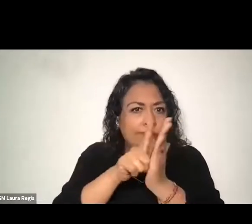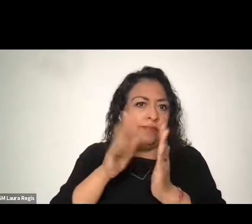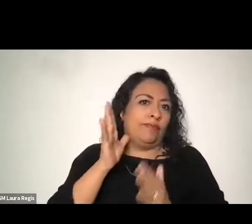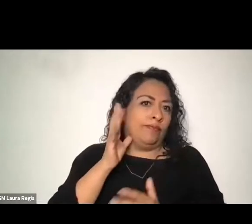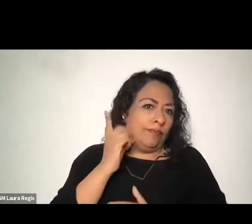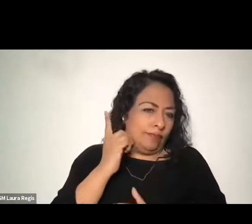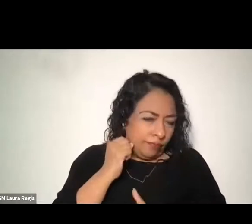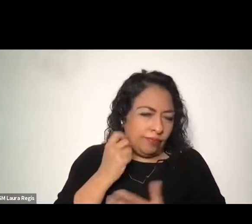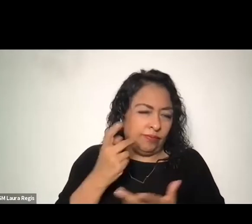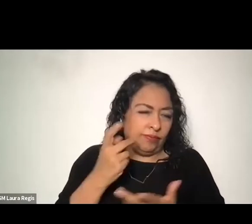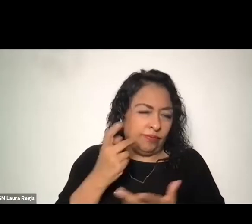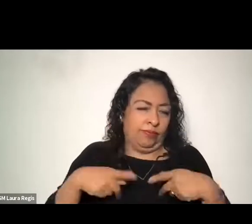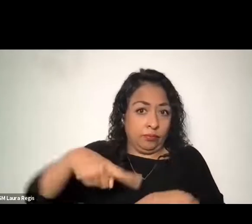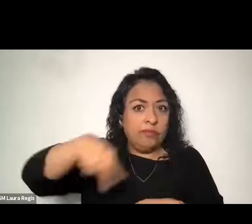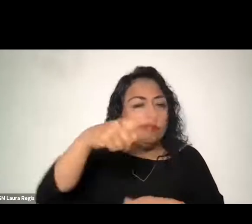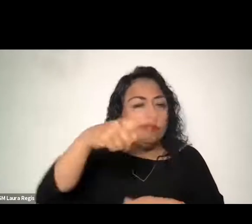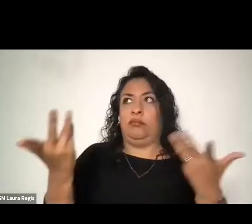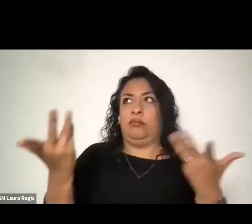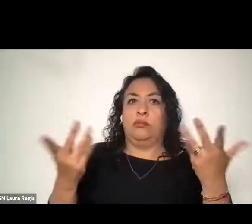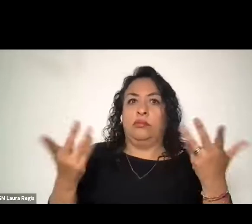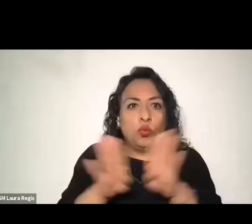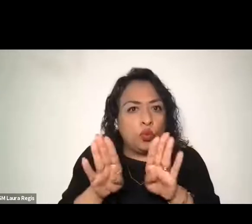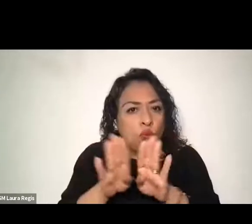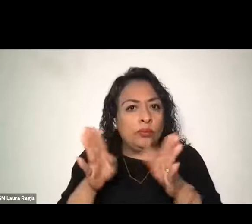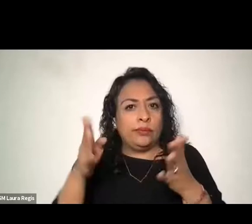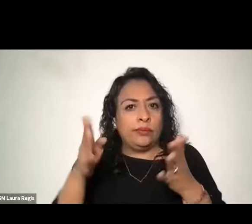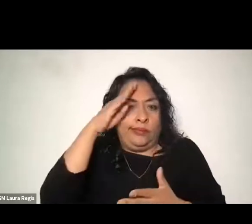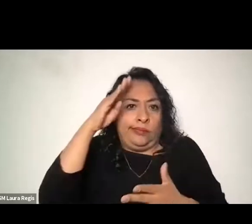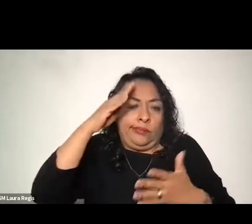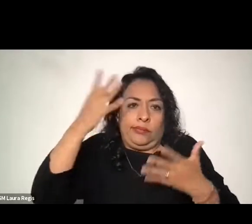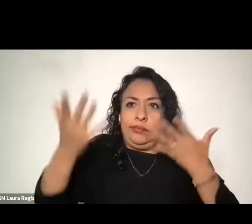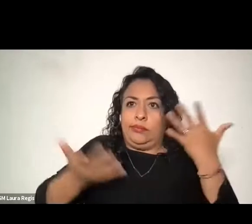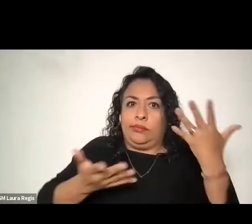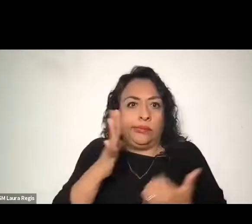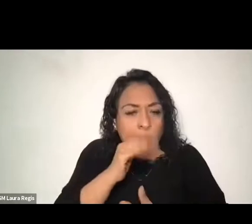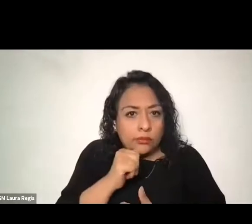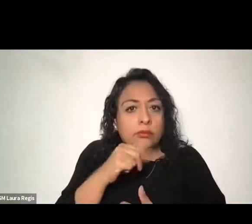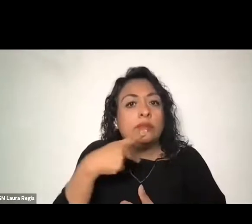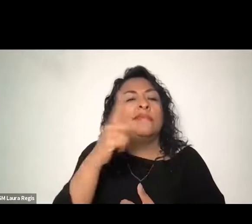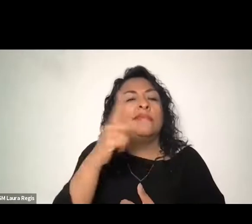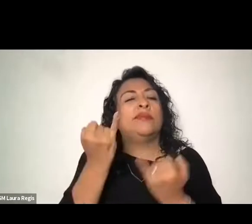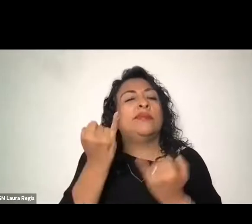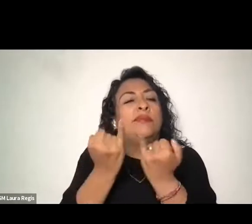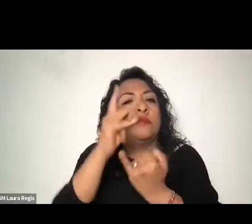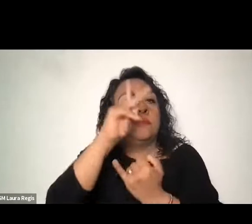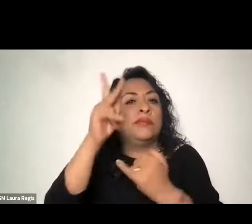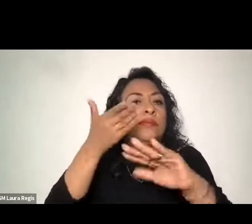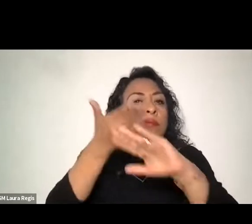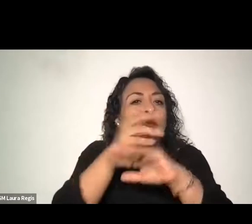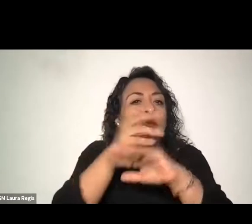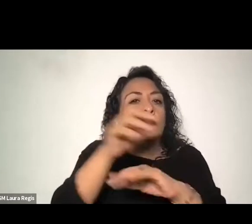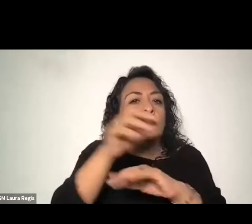es un disparo al pie, pensamos, pero es sobre todo una afectación tanto a